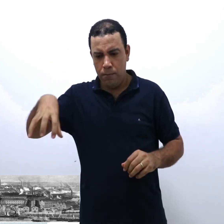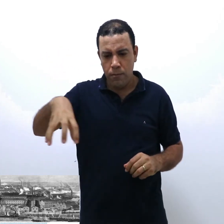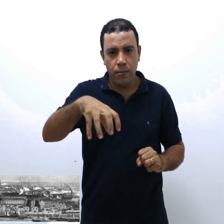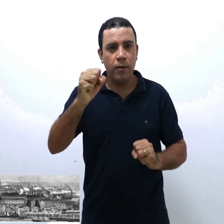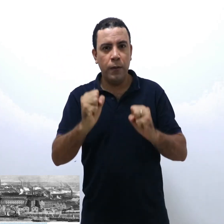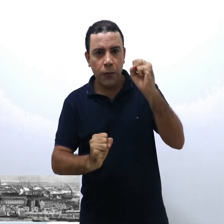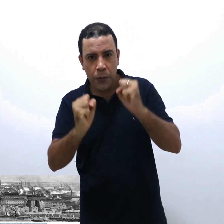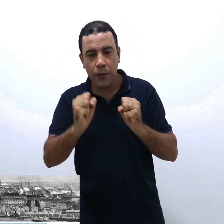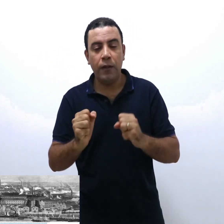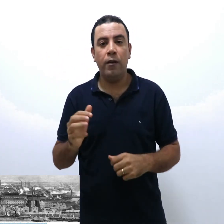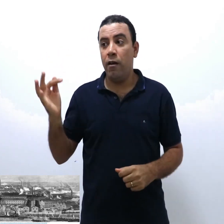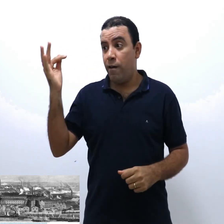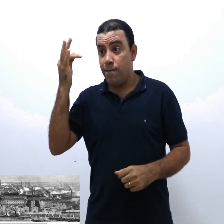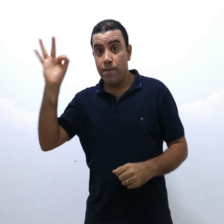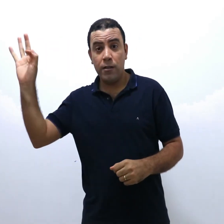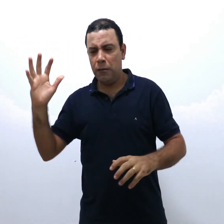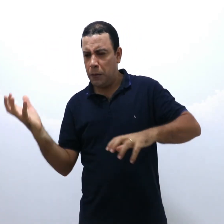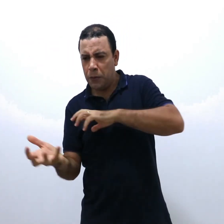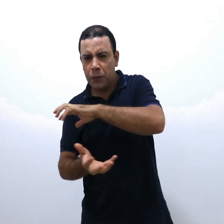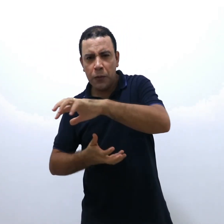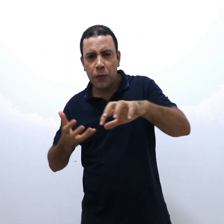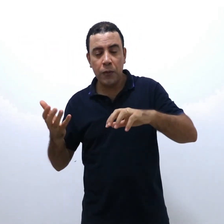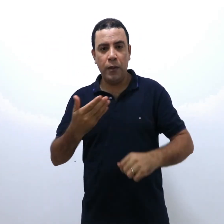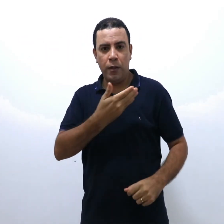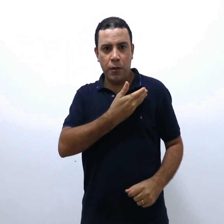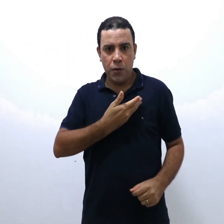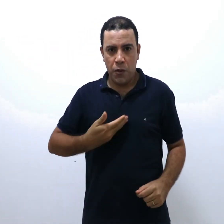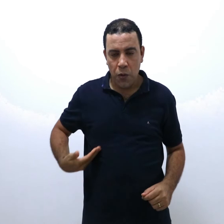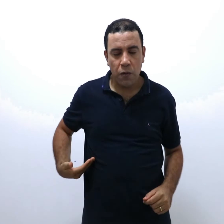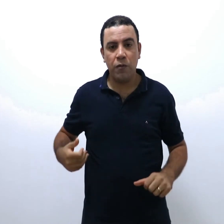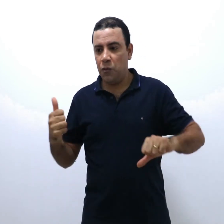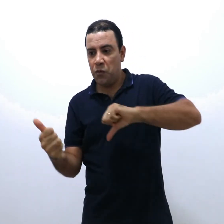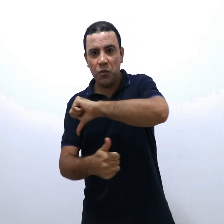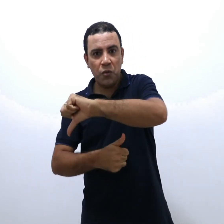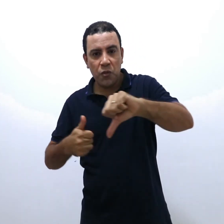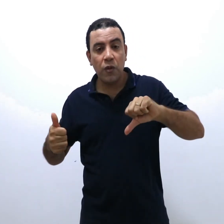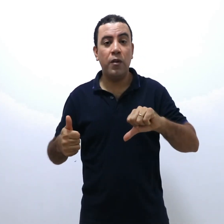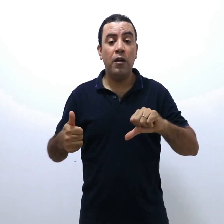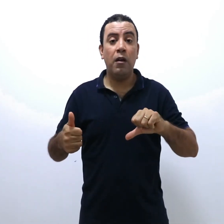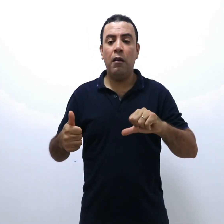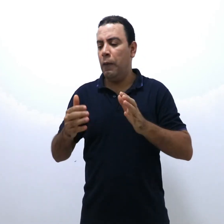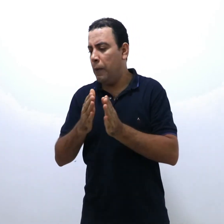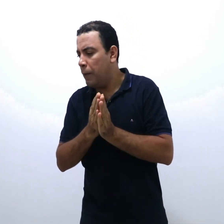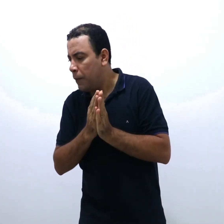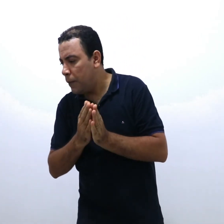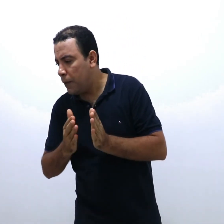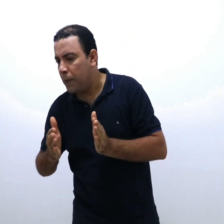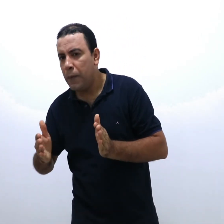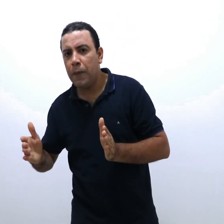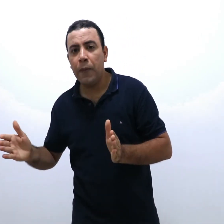Inglesa, com a Revolução Industrial e a Revolução Francesa, e todas as mudanças decorridas a partir